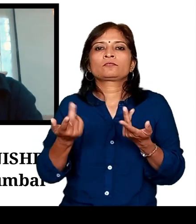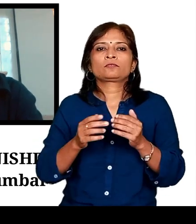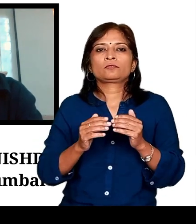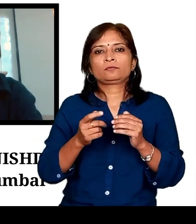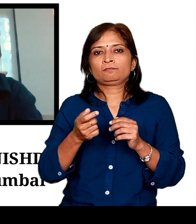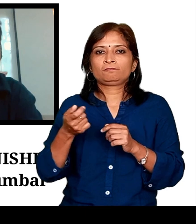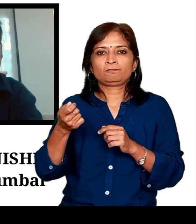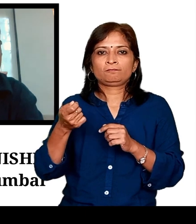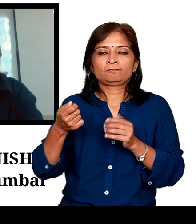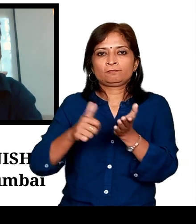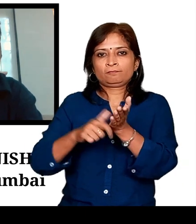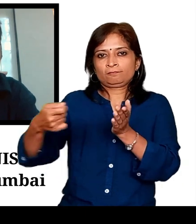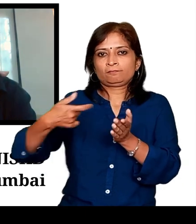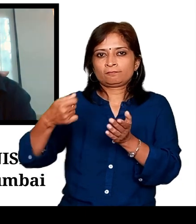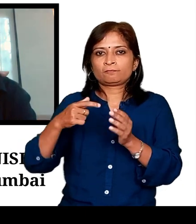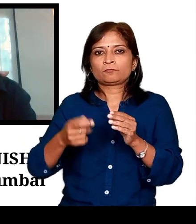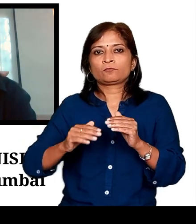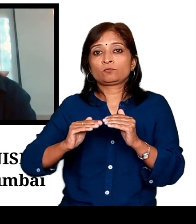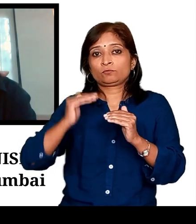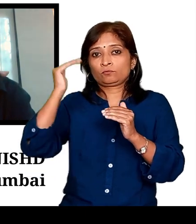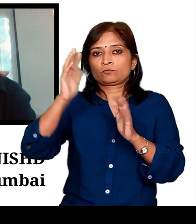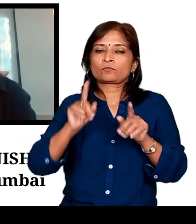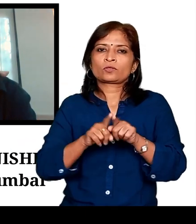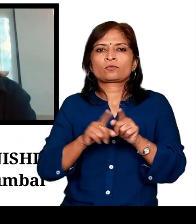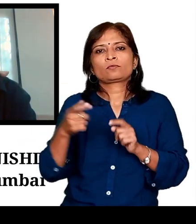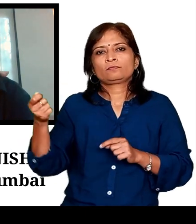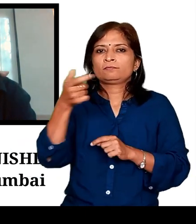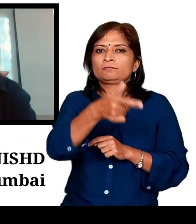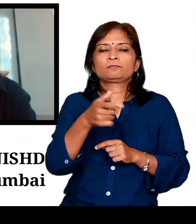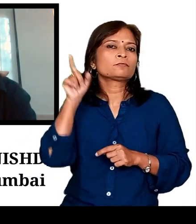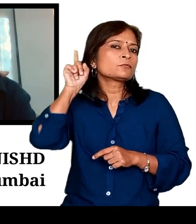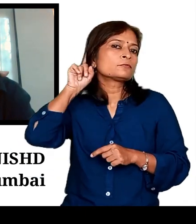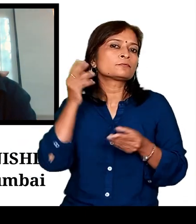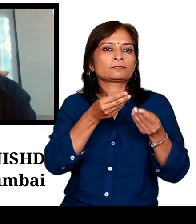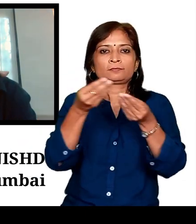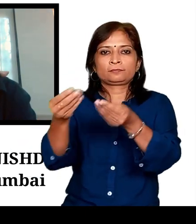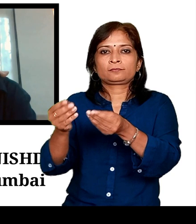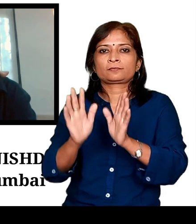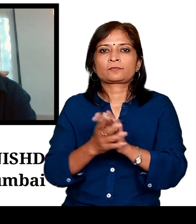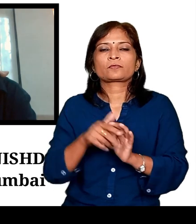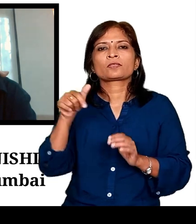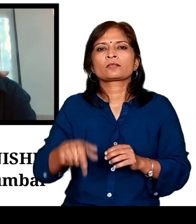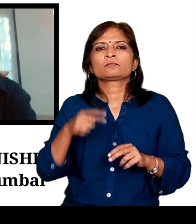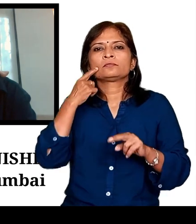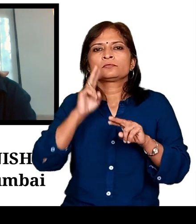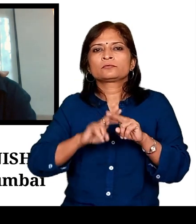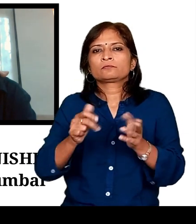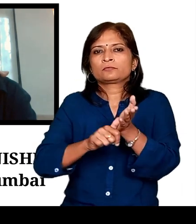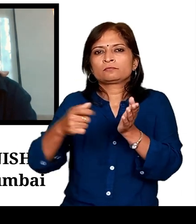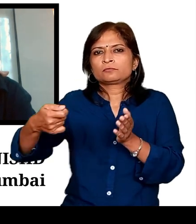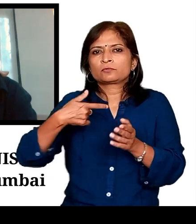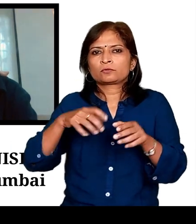भी पेमेंट के बेसिस पे दिया जाए। अगर इनकम सर्टिफिकेट इन्हें चाहिए हो तो कहाँ से इसको ये ले सकते हैं, कहाँ से मिल